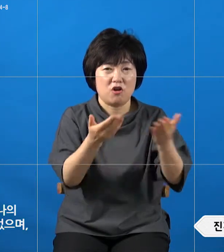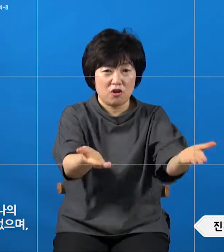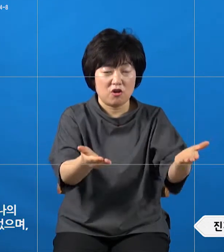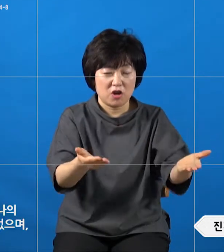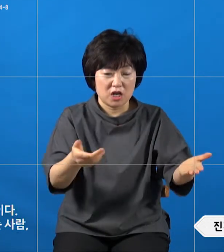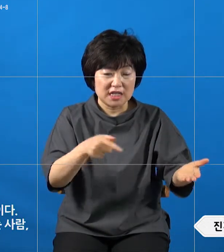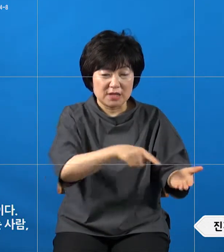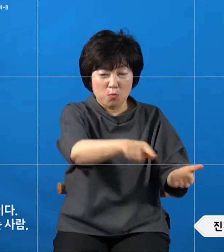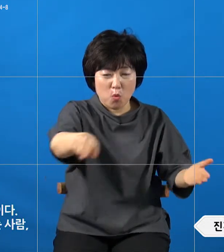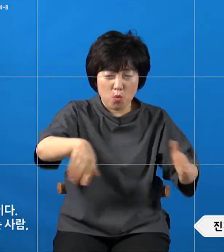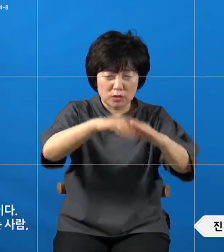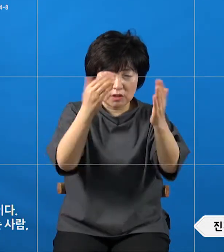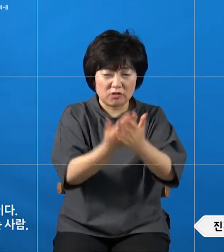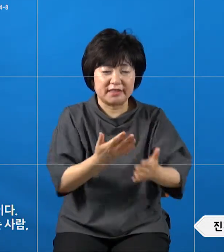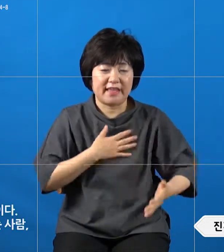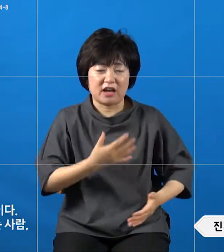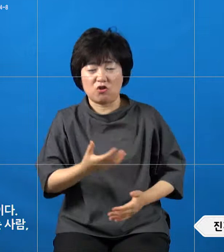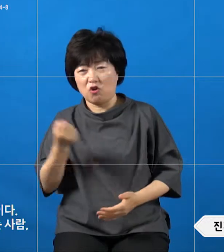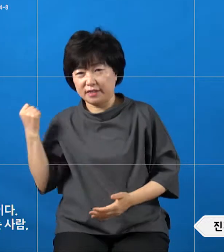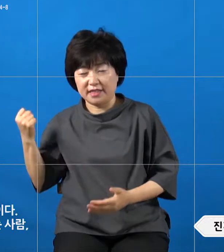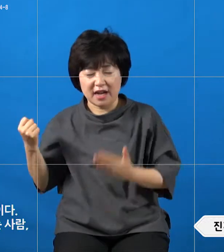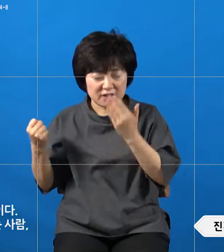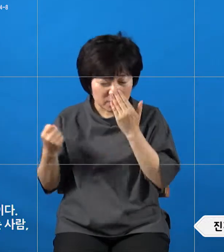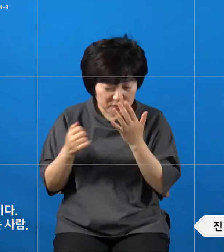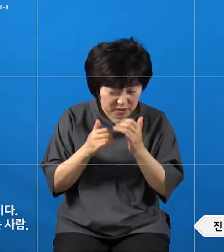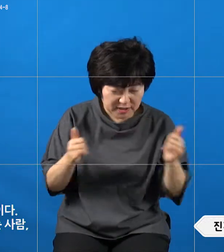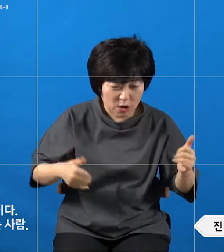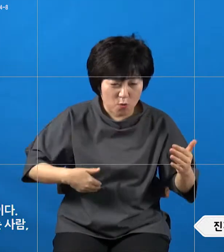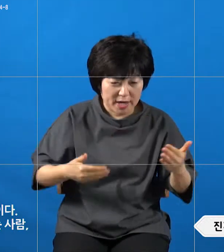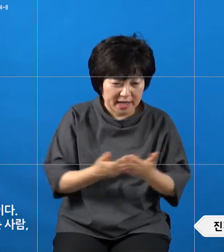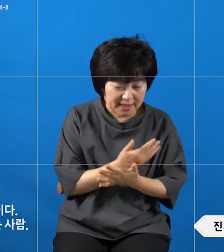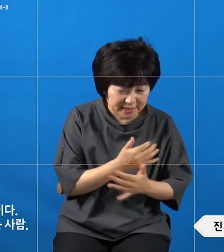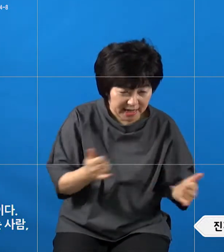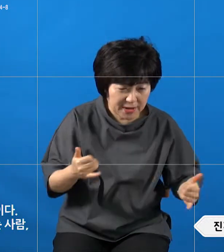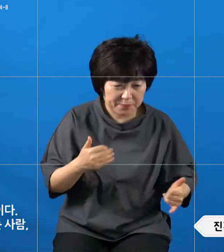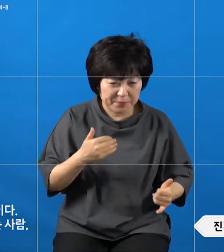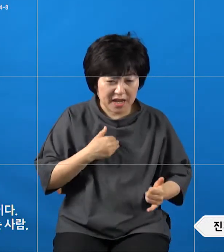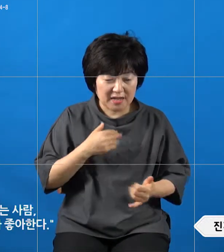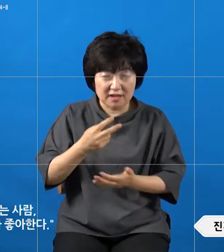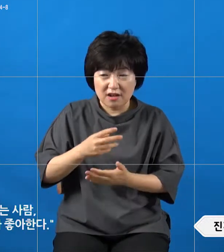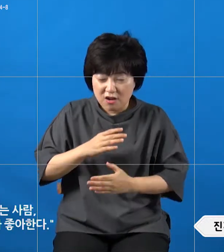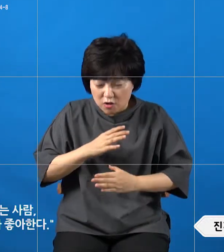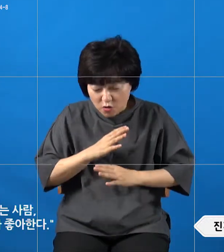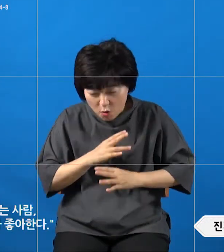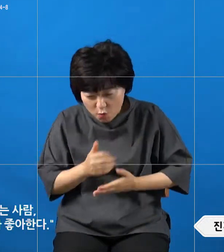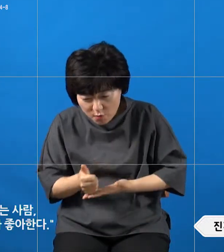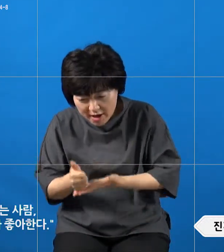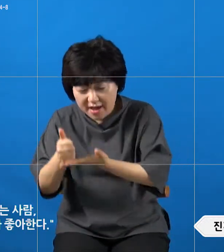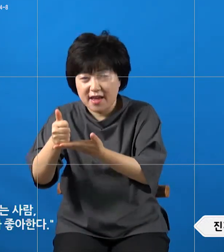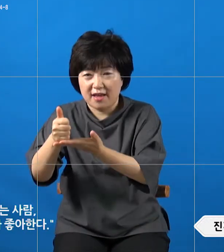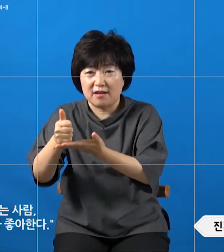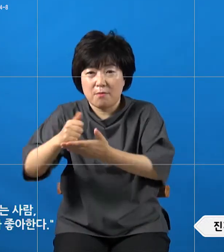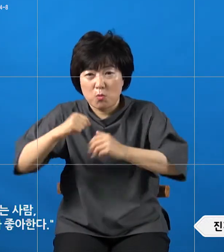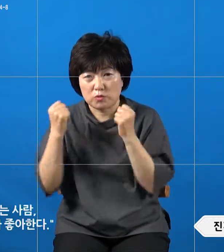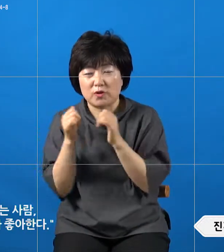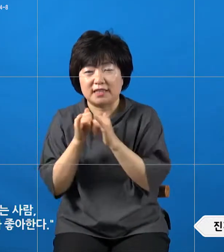이 모든 것이 나의 것이다. 겸손한 사람, 회개하는 사람, 나를 경외하고 복종하는